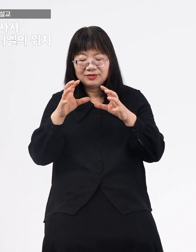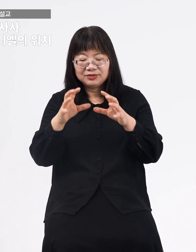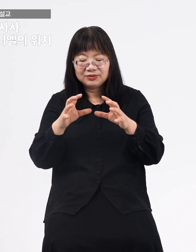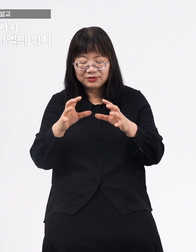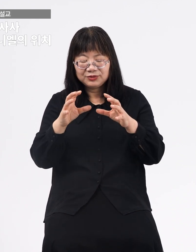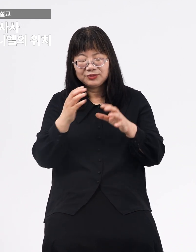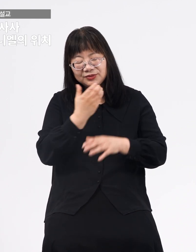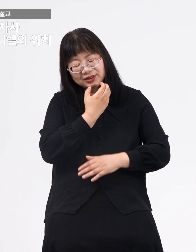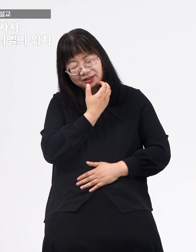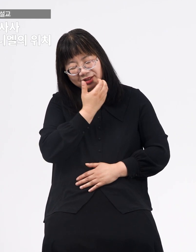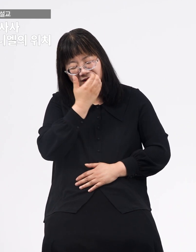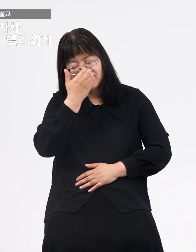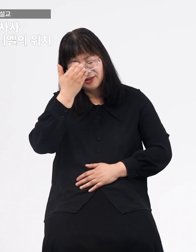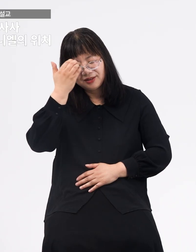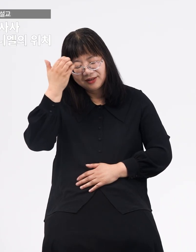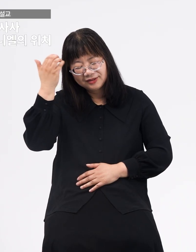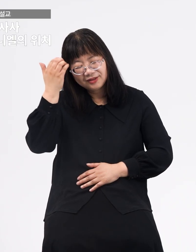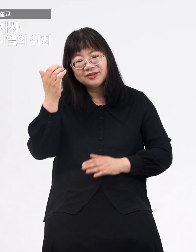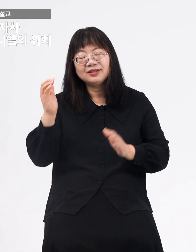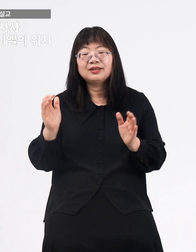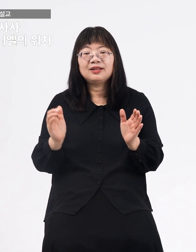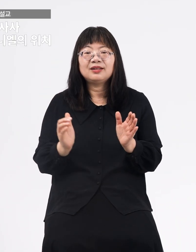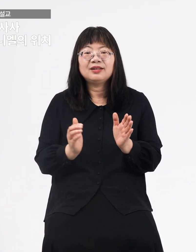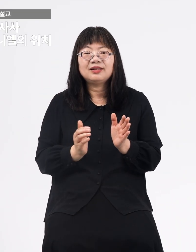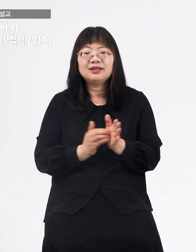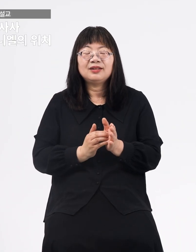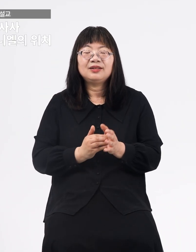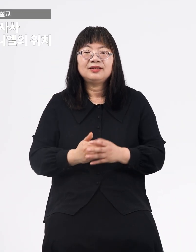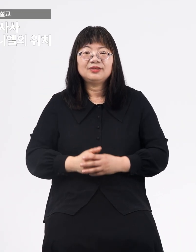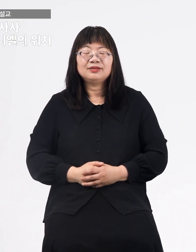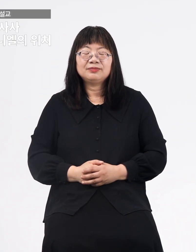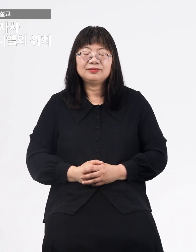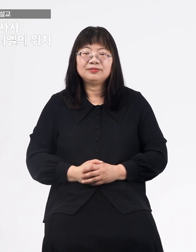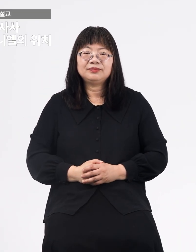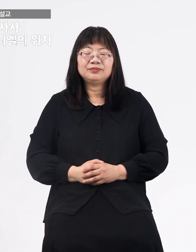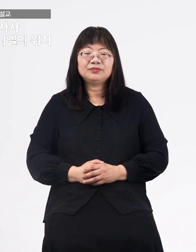나라 함께 하시네.